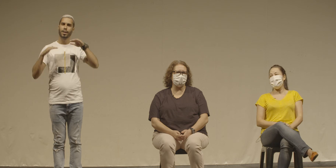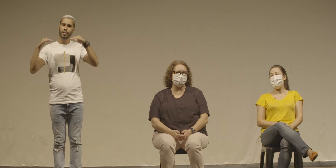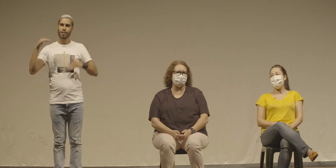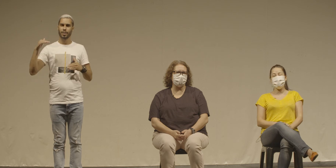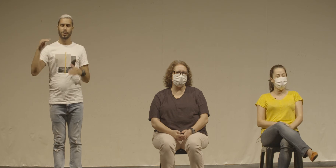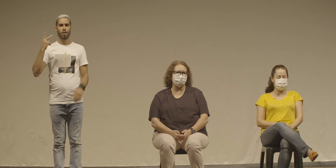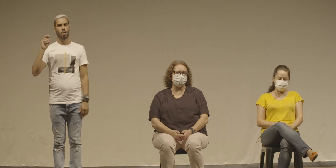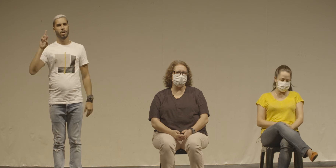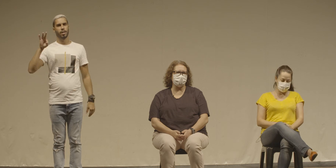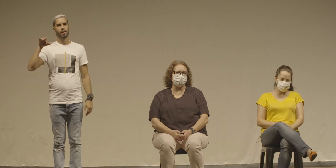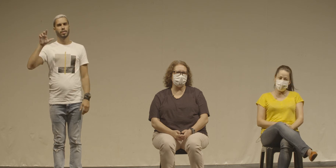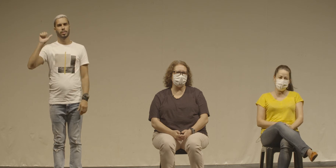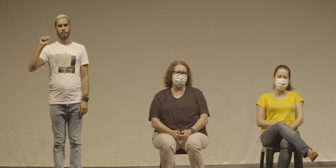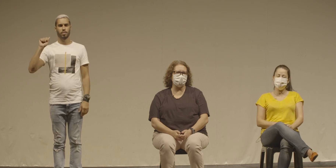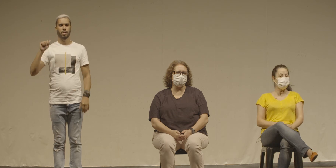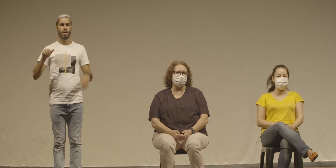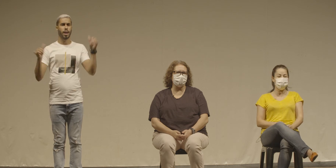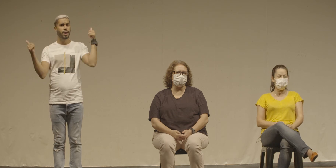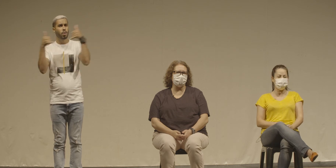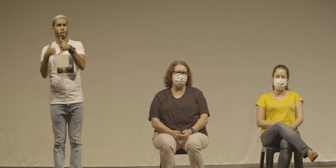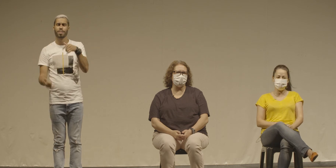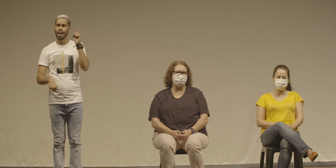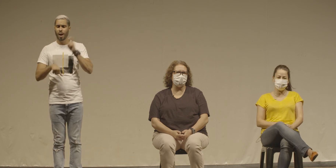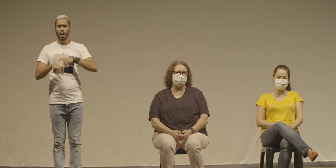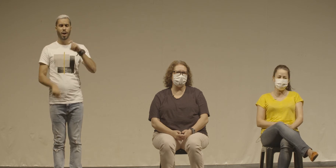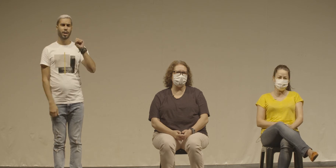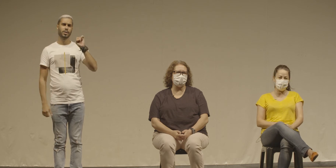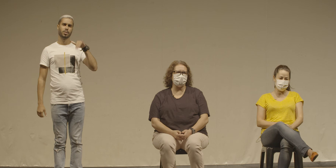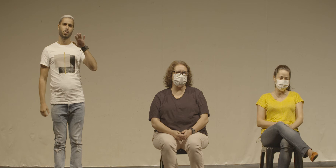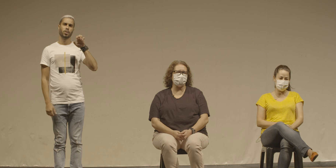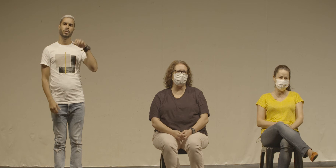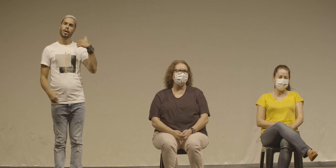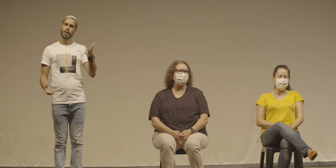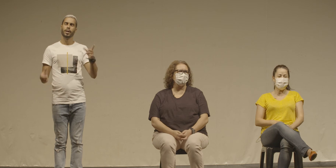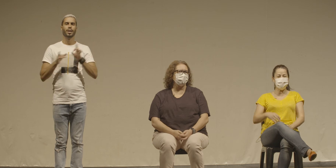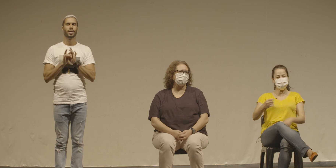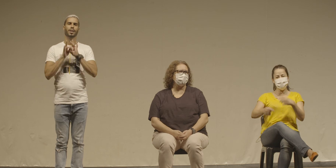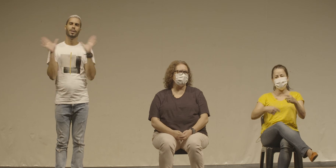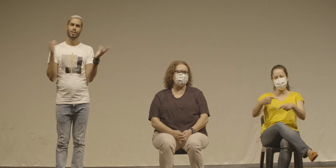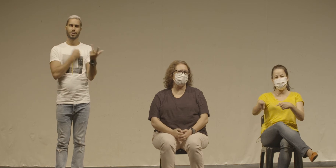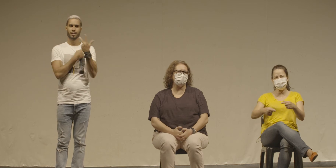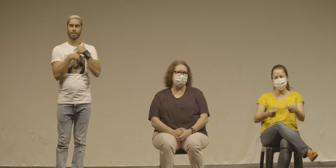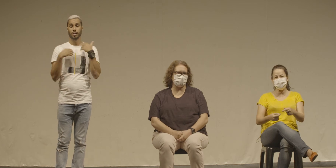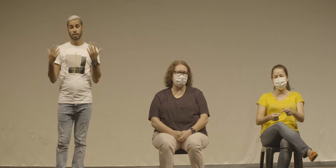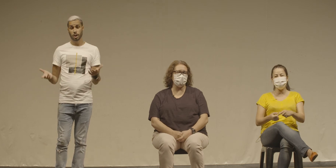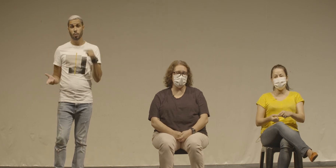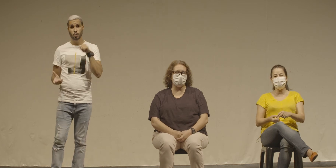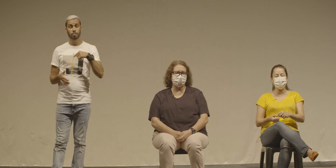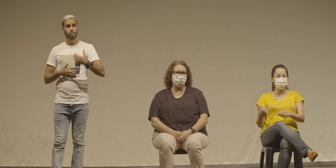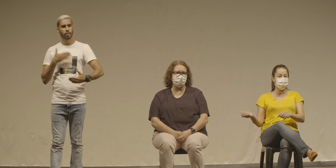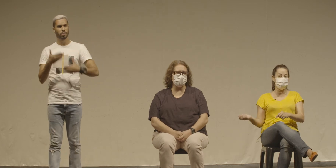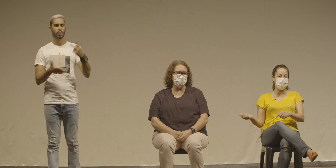não sabia. E aí ligou para a Simone na hora e fechou para a gente poder fazer a filmagem, sabe? Então, essas coisinhas foram acontecendo,